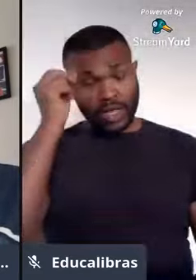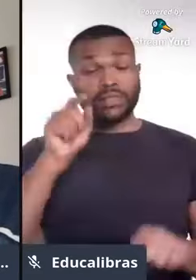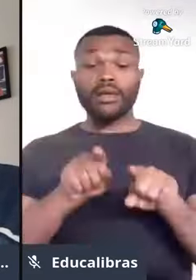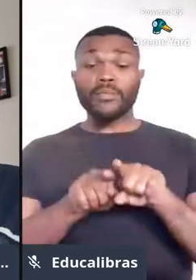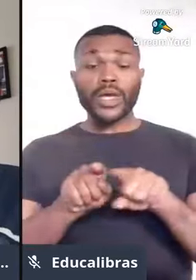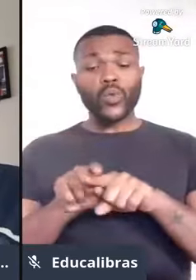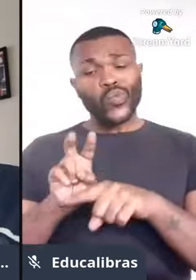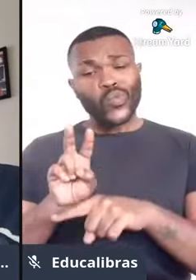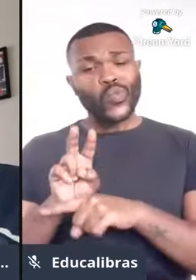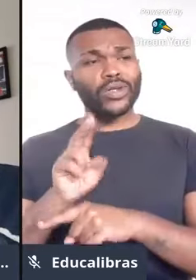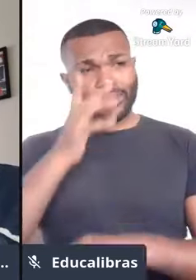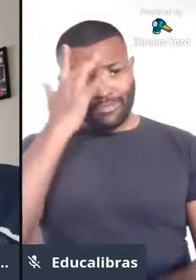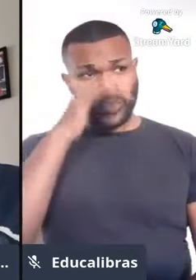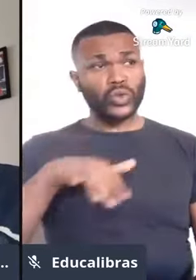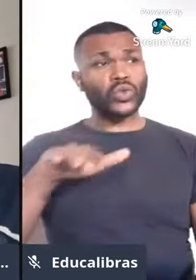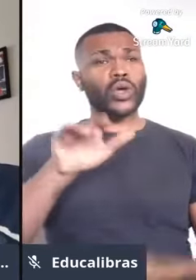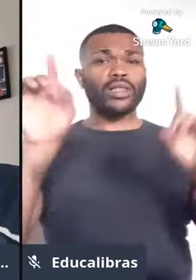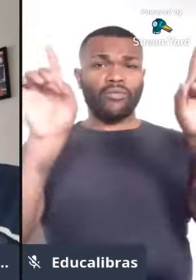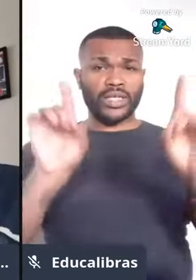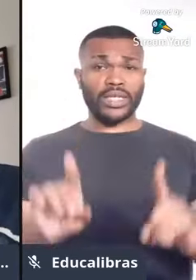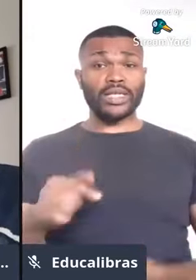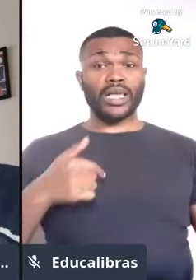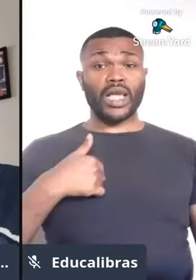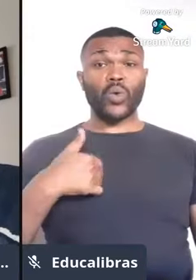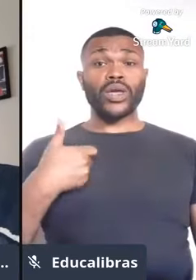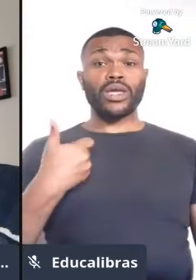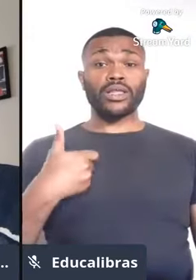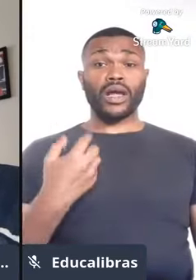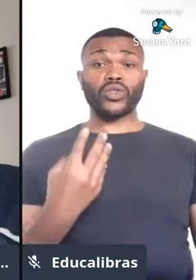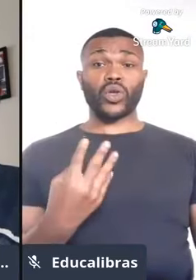Eu tenho 48 anos, sou jornalista desde